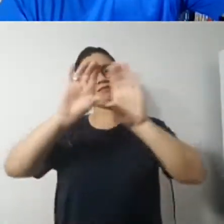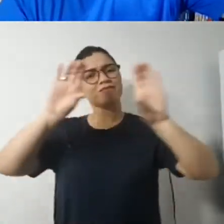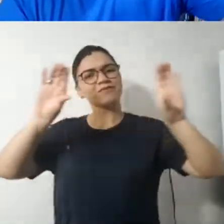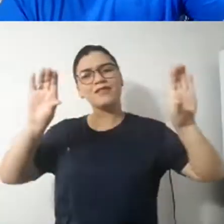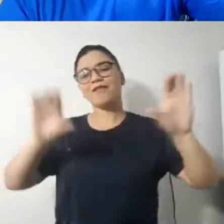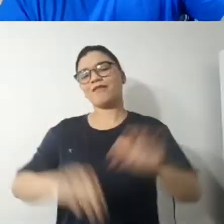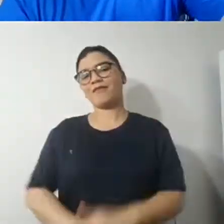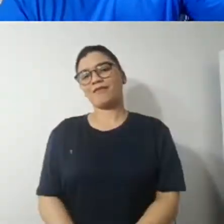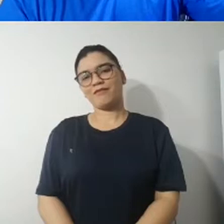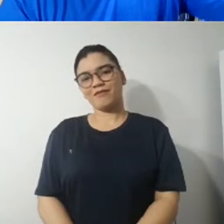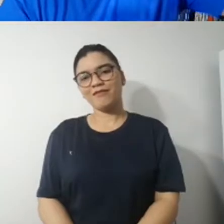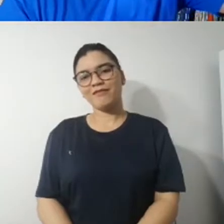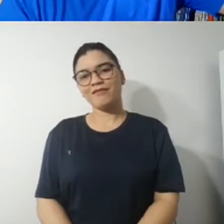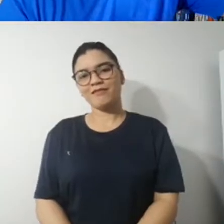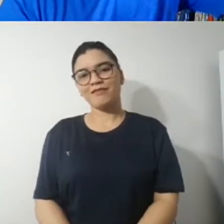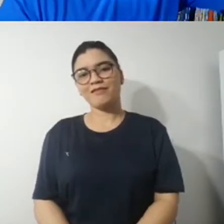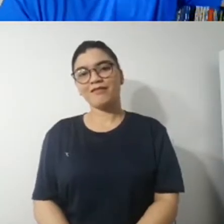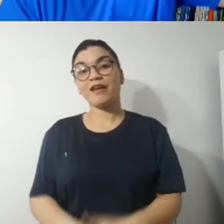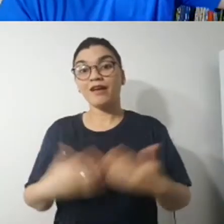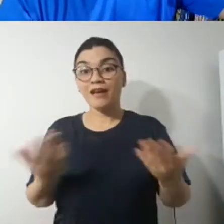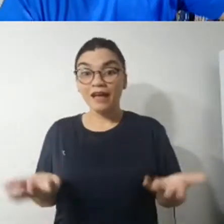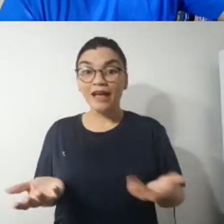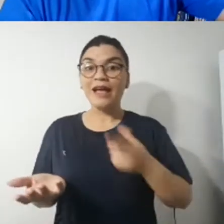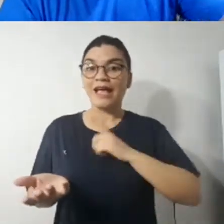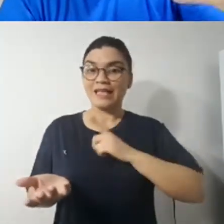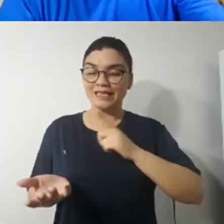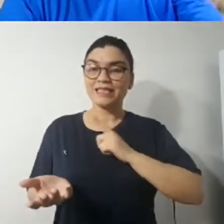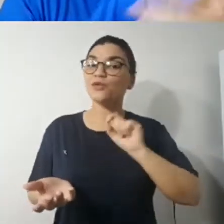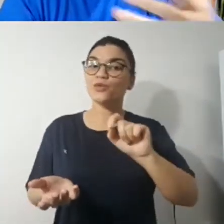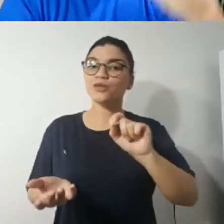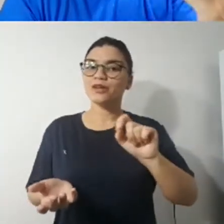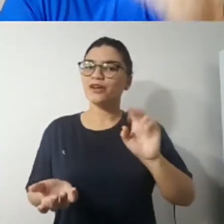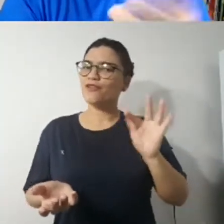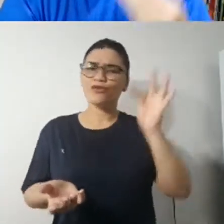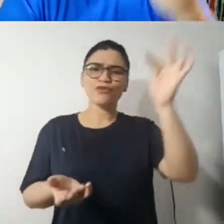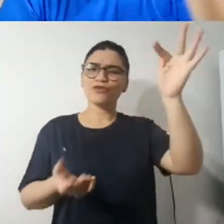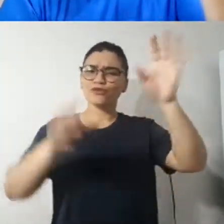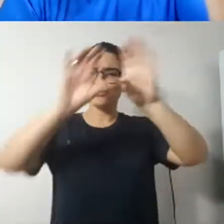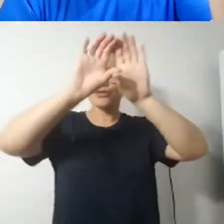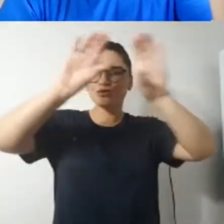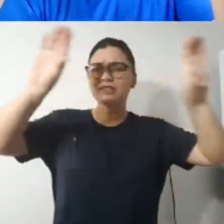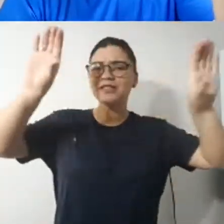A fim de recebermos a grande herança que nós já estamos